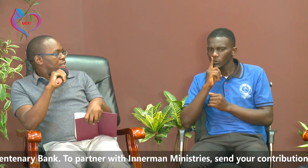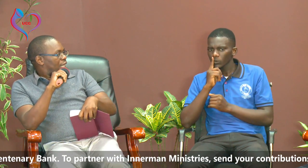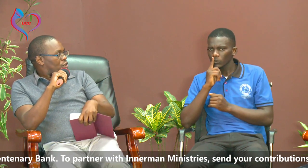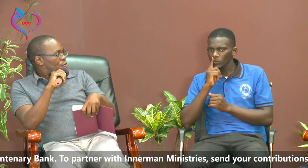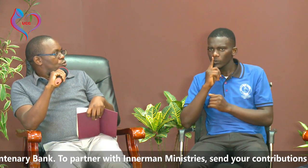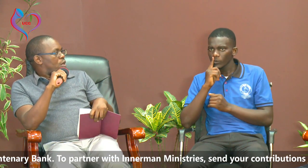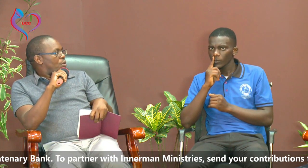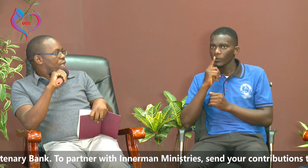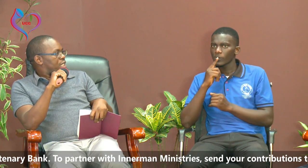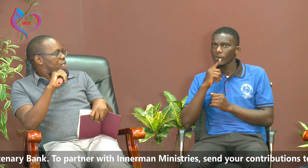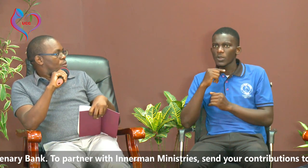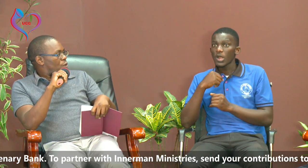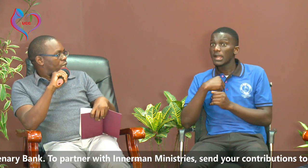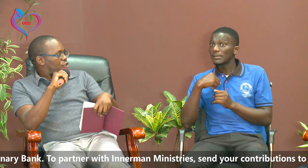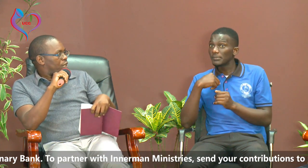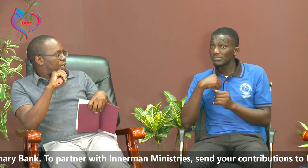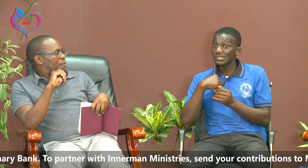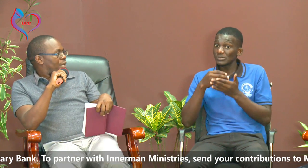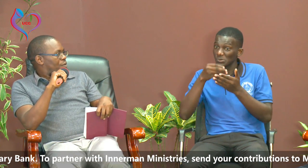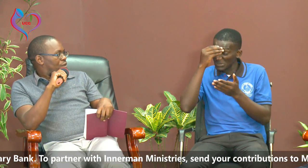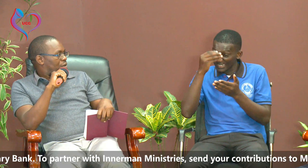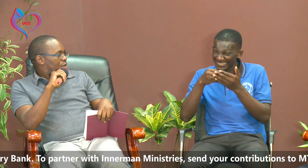nza asomye kutoka wano nga sisobola ku articulate nga Bible